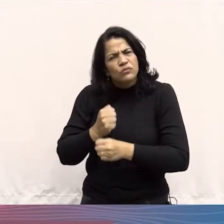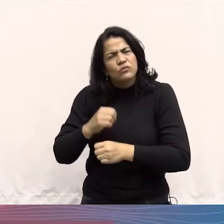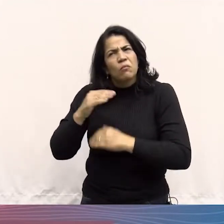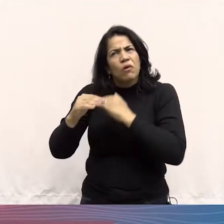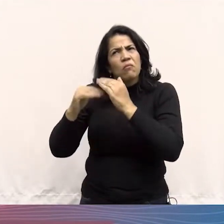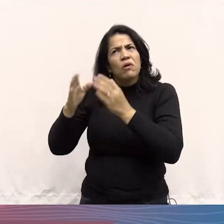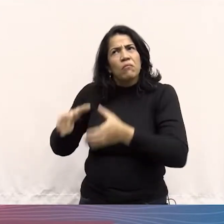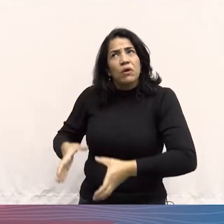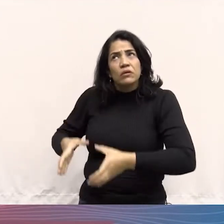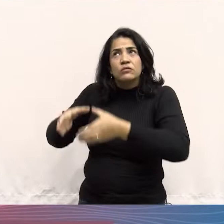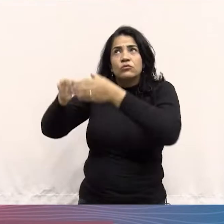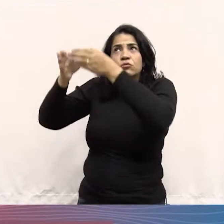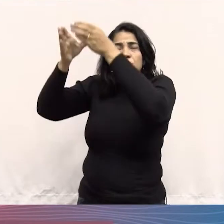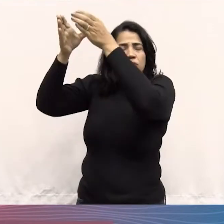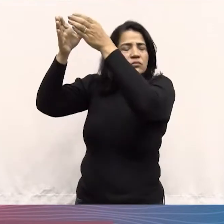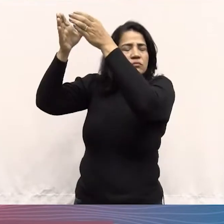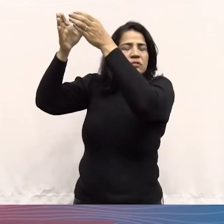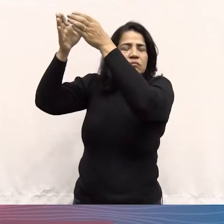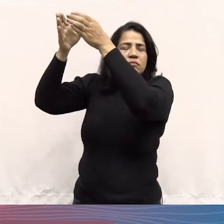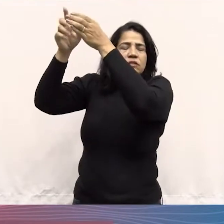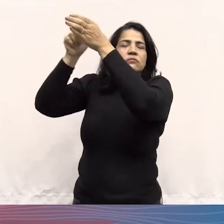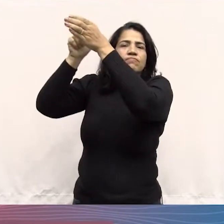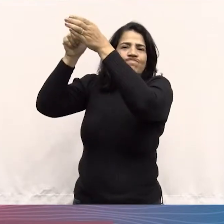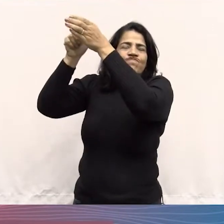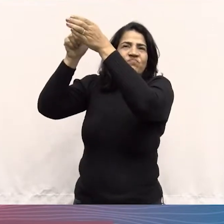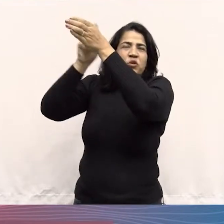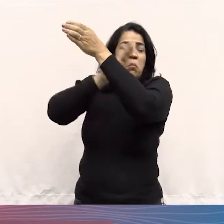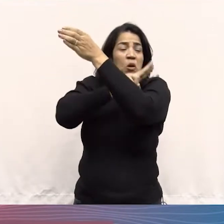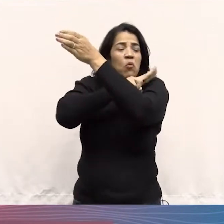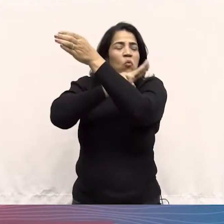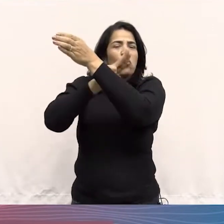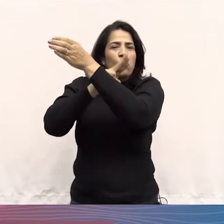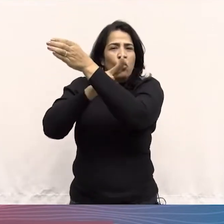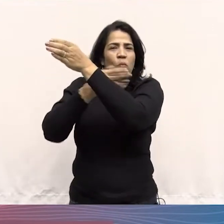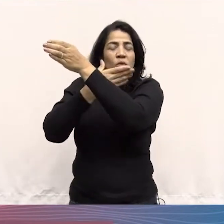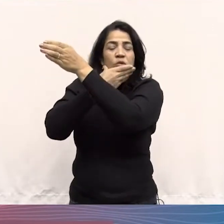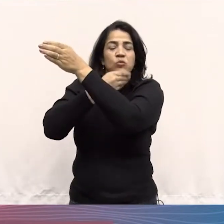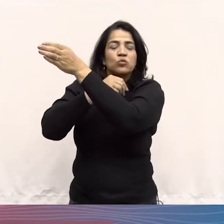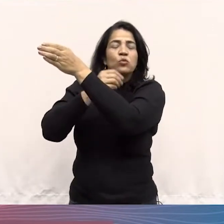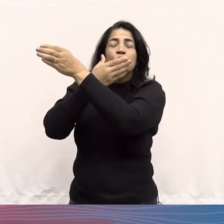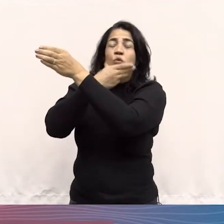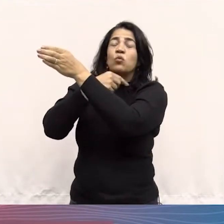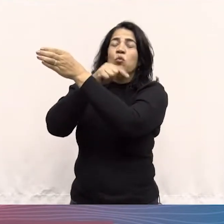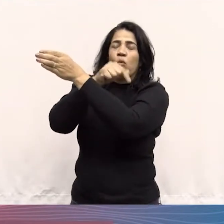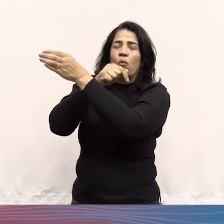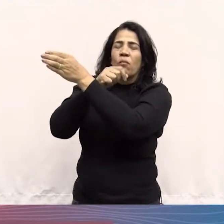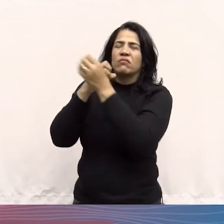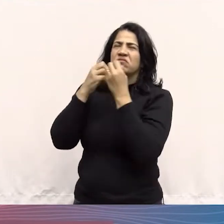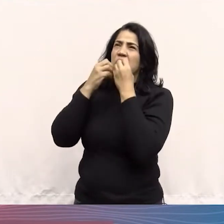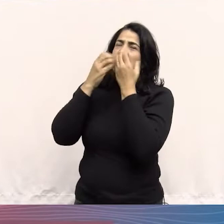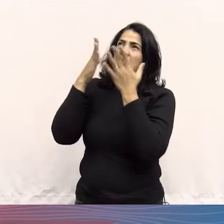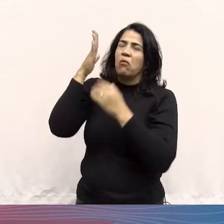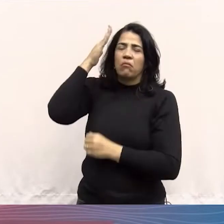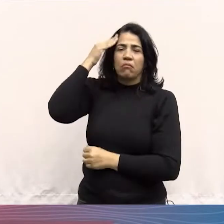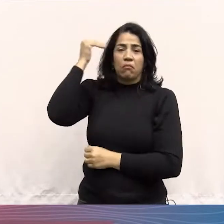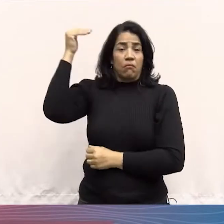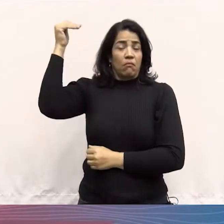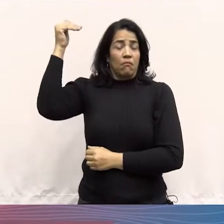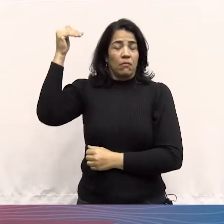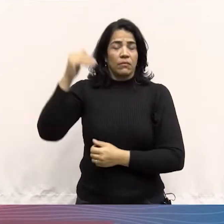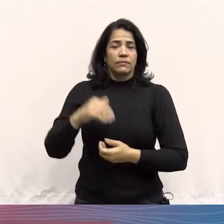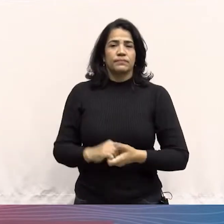adorar a Deus, mas para tornar célebres seus próprios nomes. Aí, né,